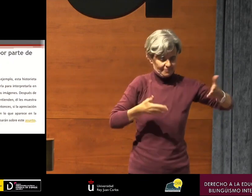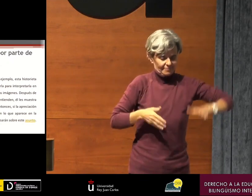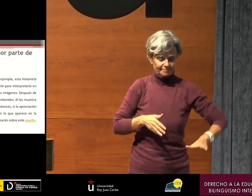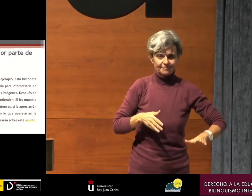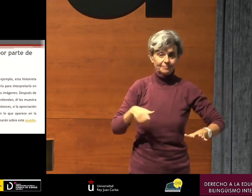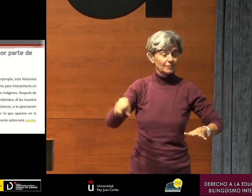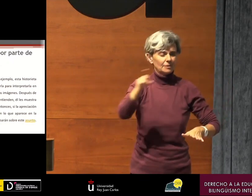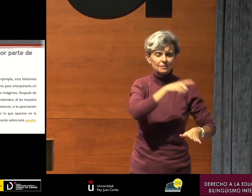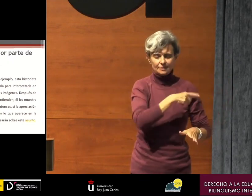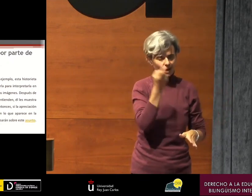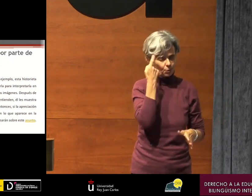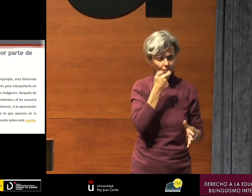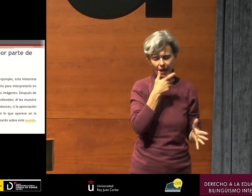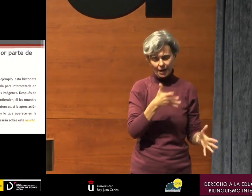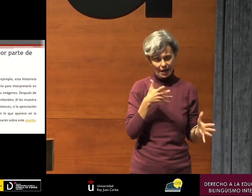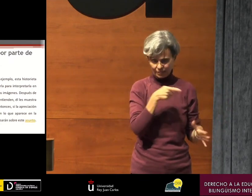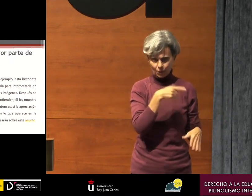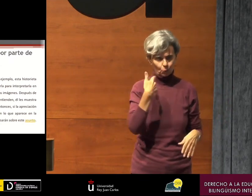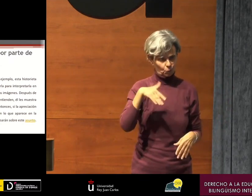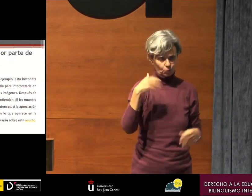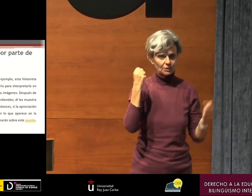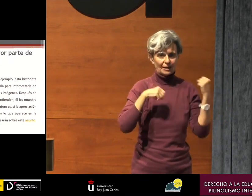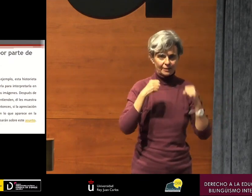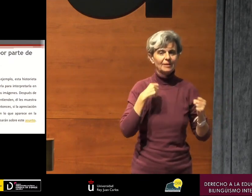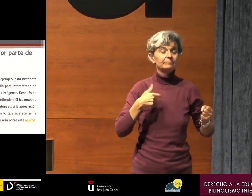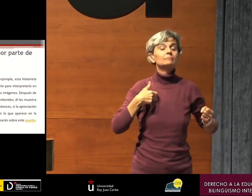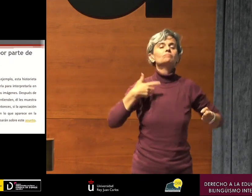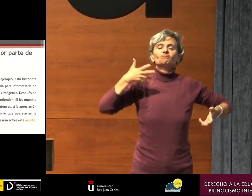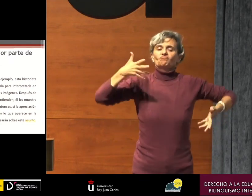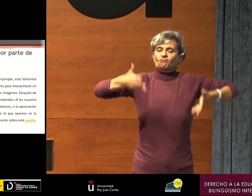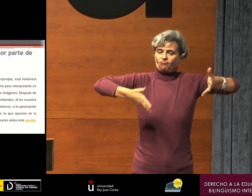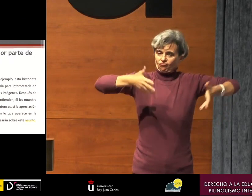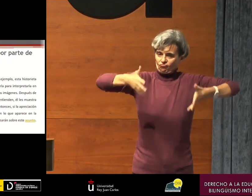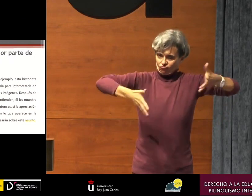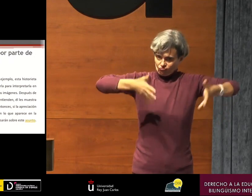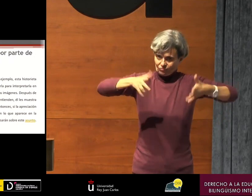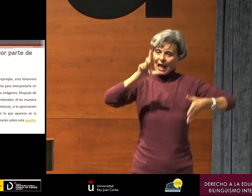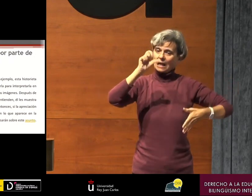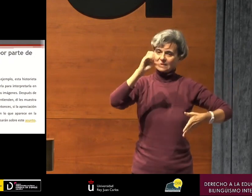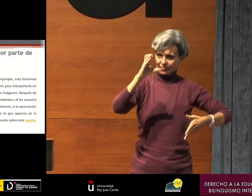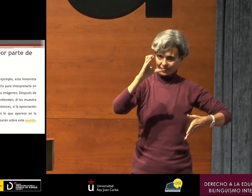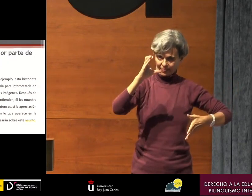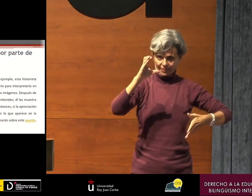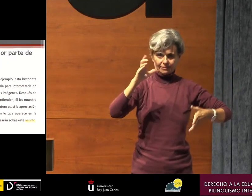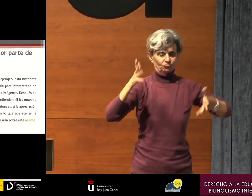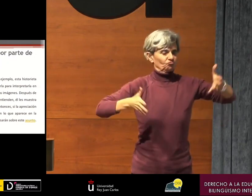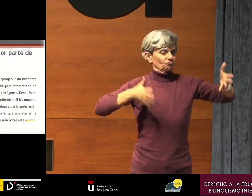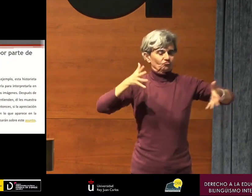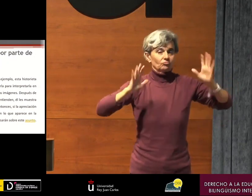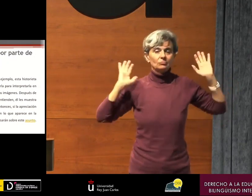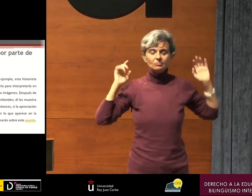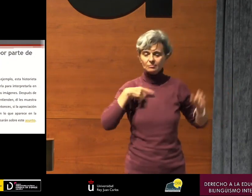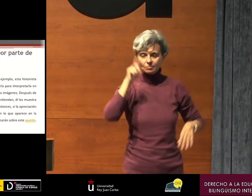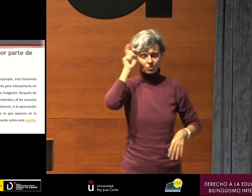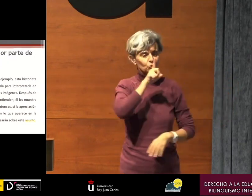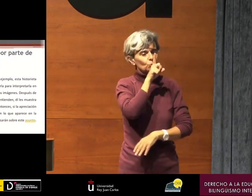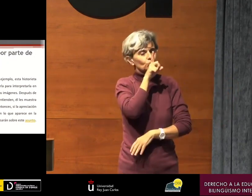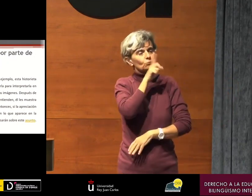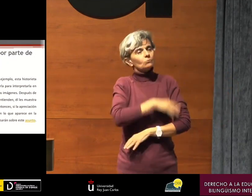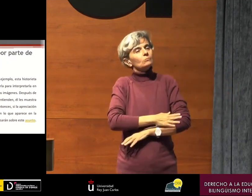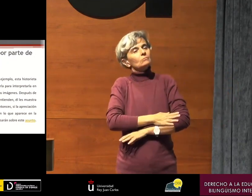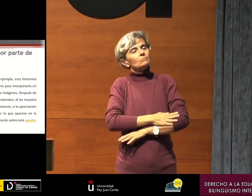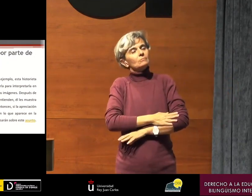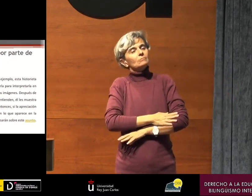que intentar explicárselo, signándoselo al resto de los alumnos. Esta actividad ya os digo que les encanta a los alumnos, ¿eh? Tienen que